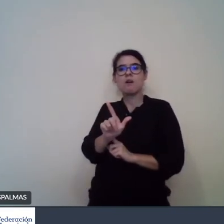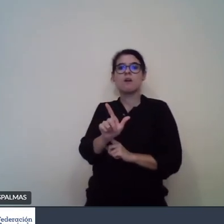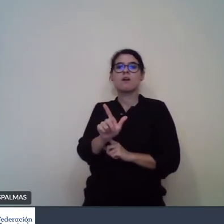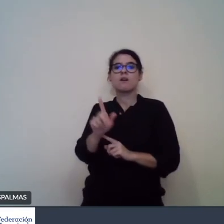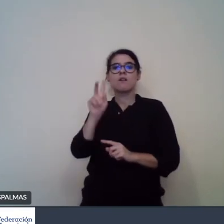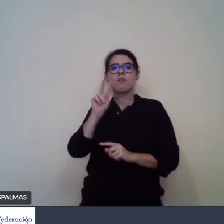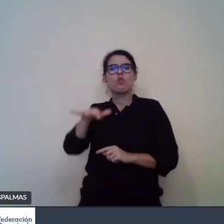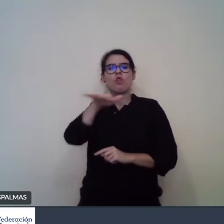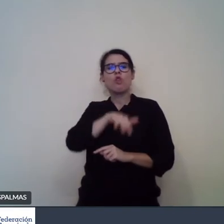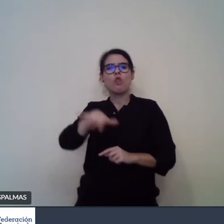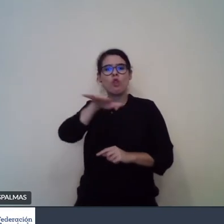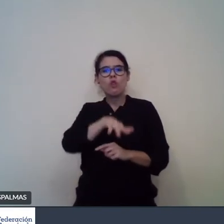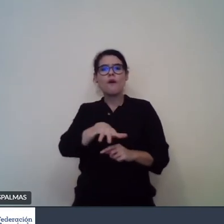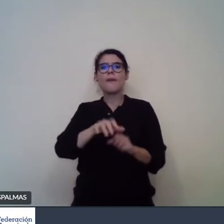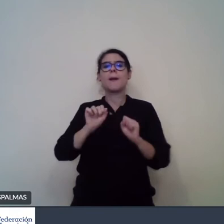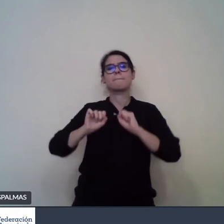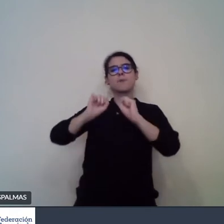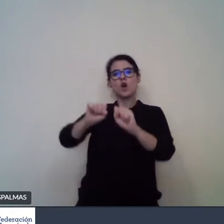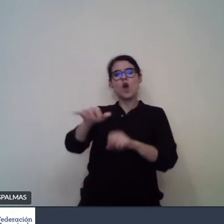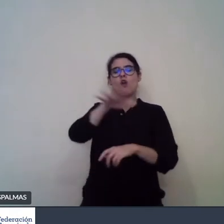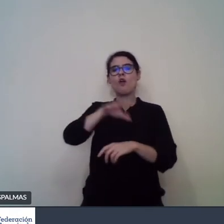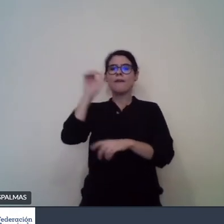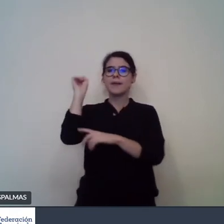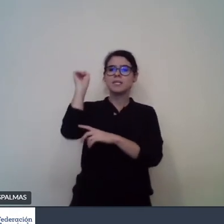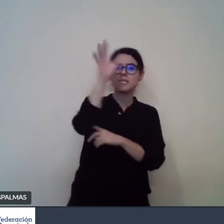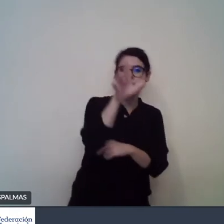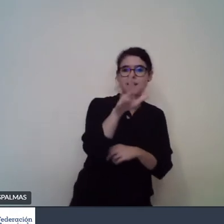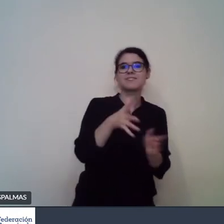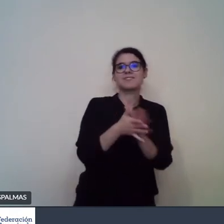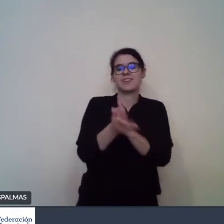cambia sus pies. Con eso no solamente consigue